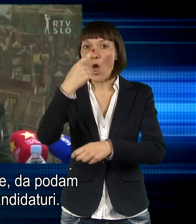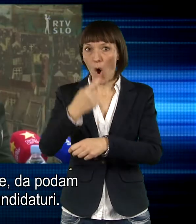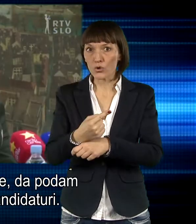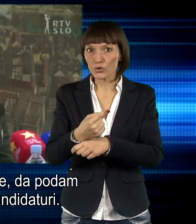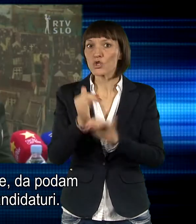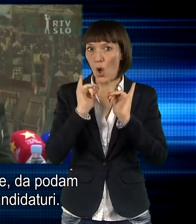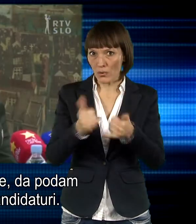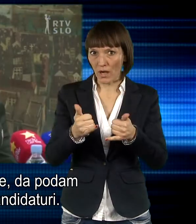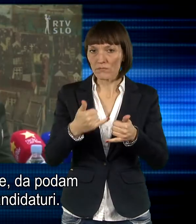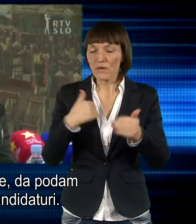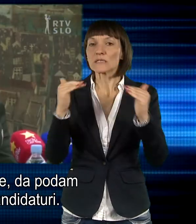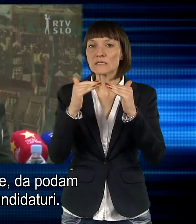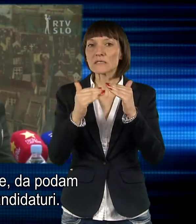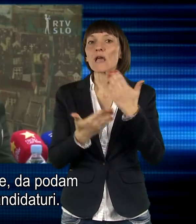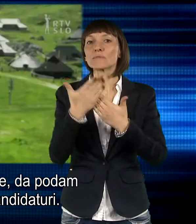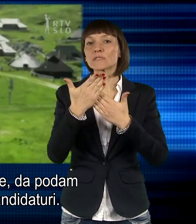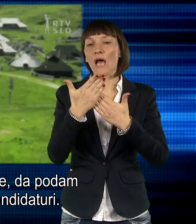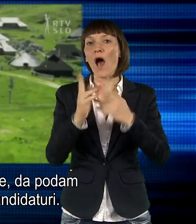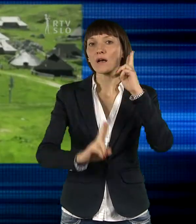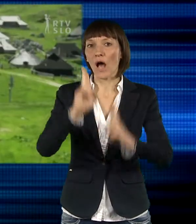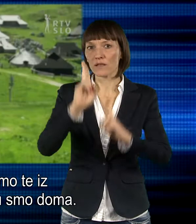Moja odločitev je, da podam soglasje kandidaturi.